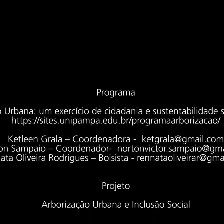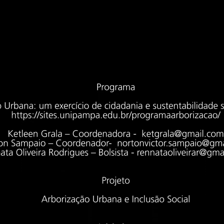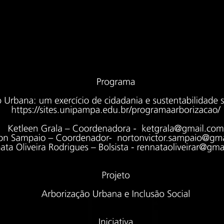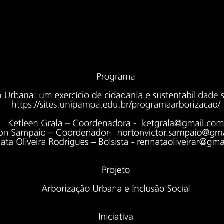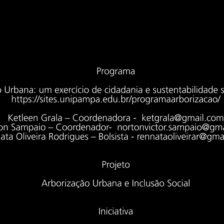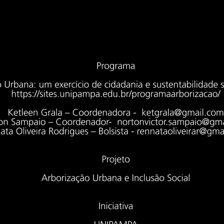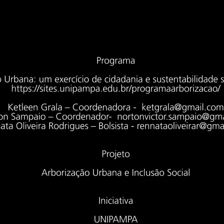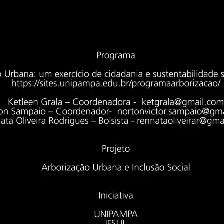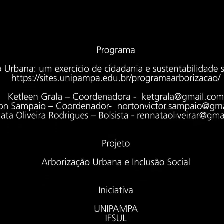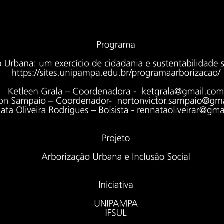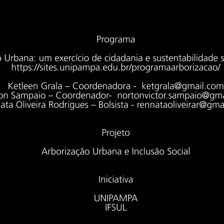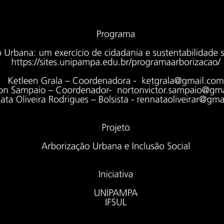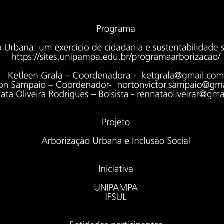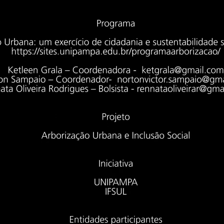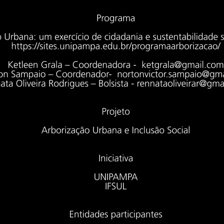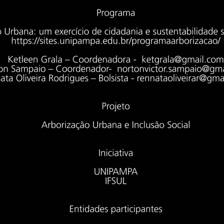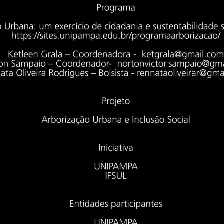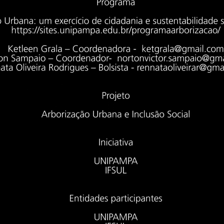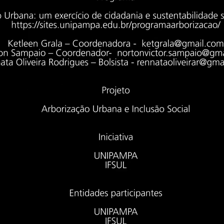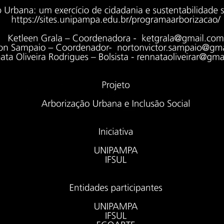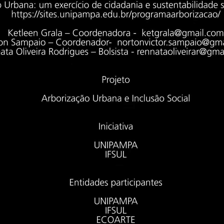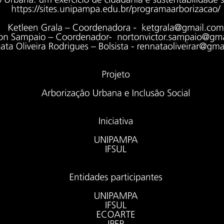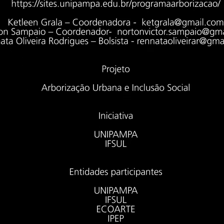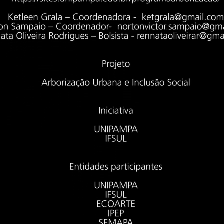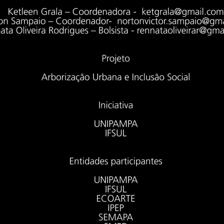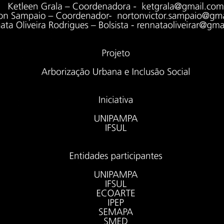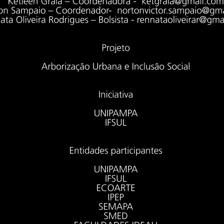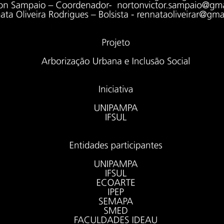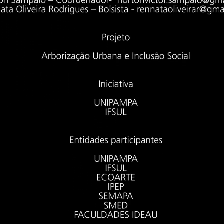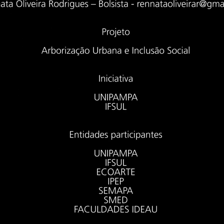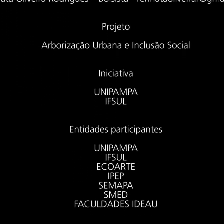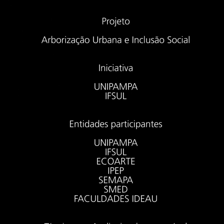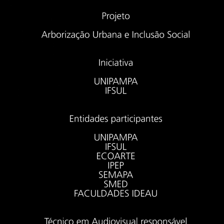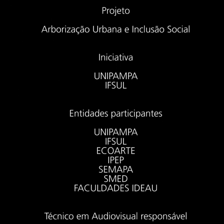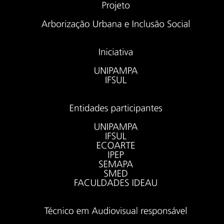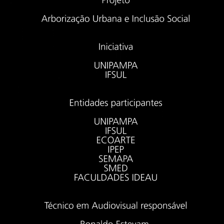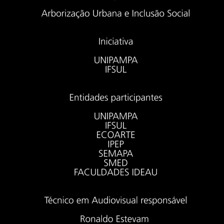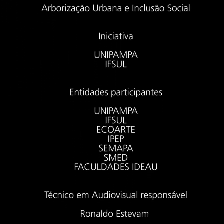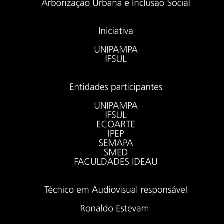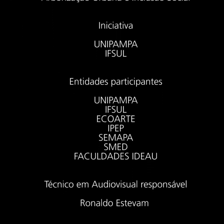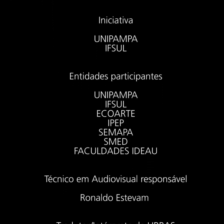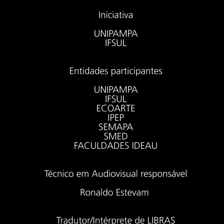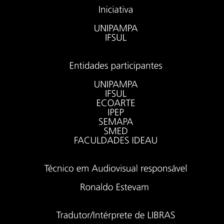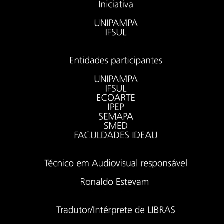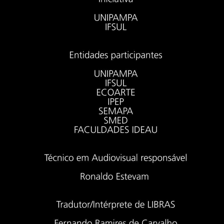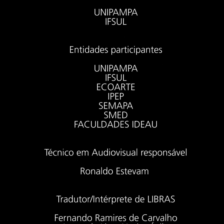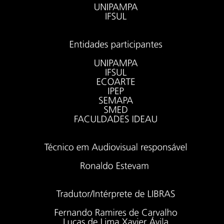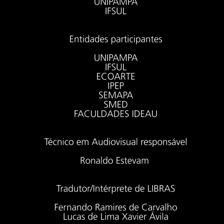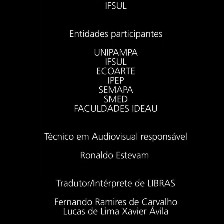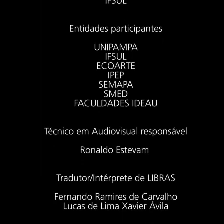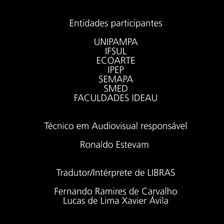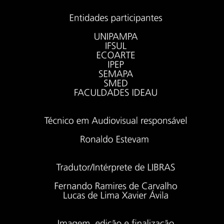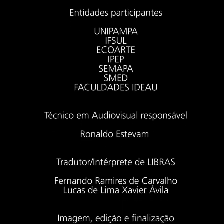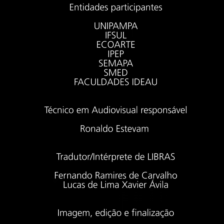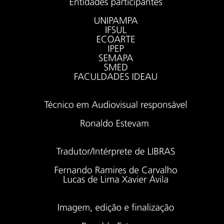As pássaros adoram suas flores. As abelhas pássaros